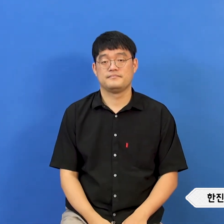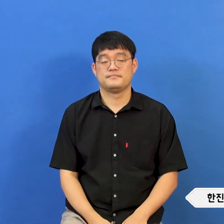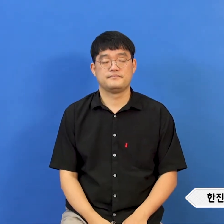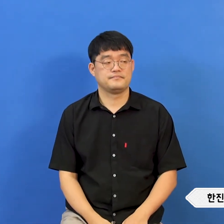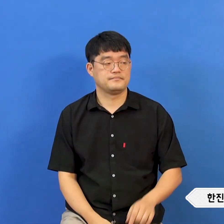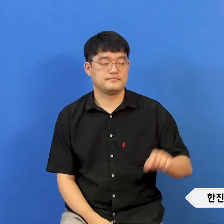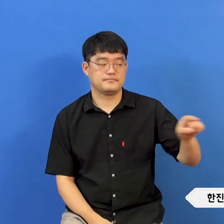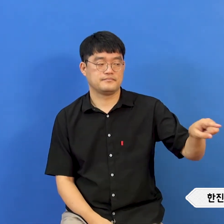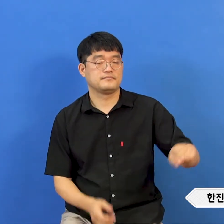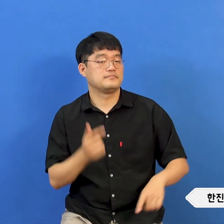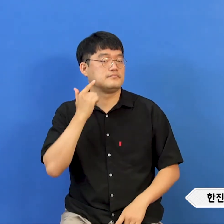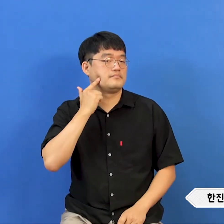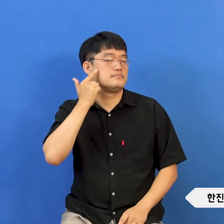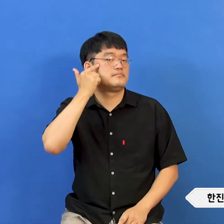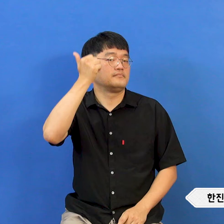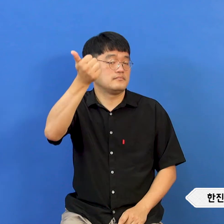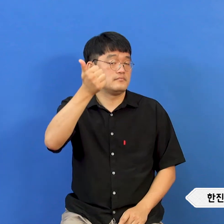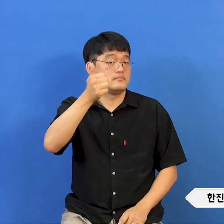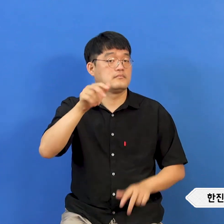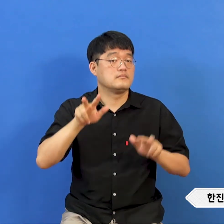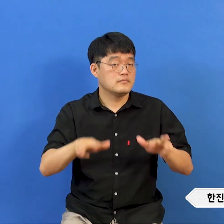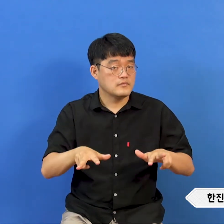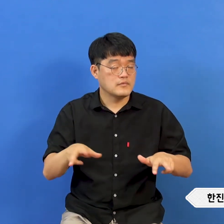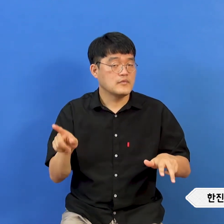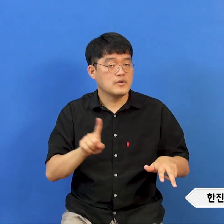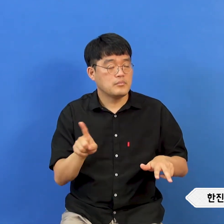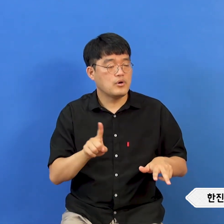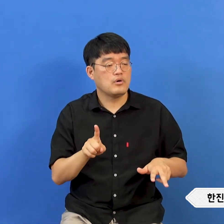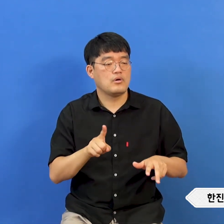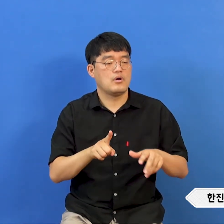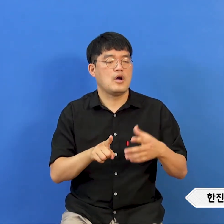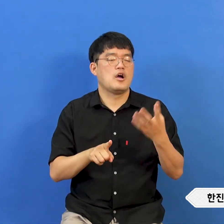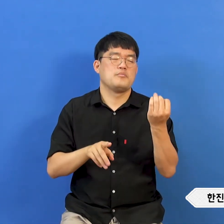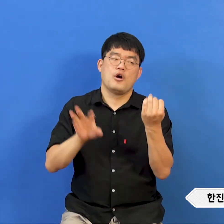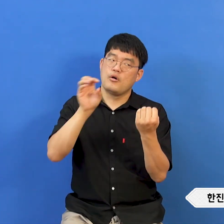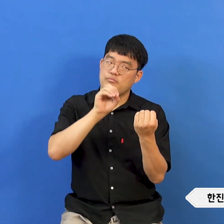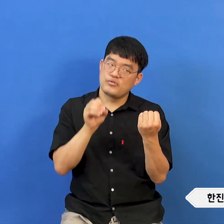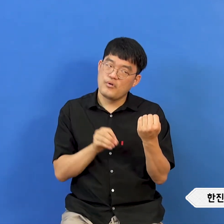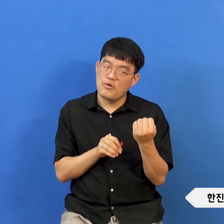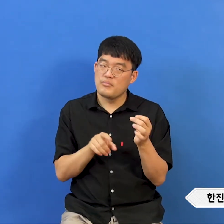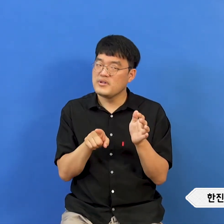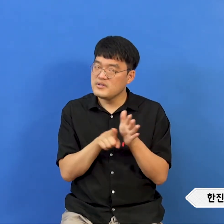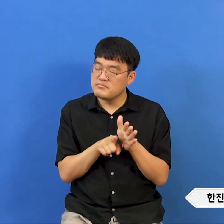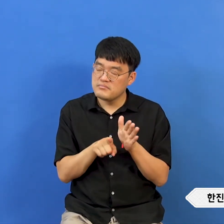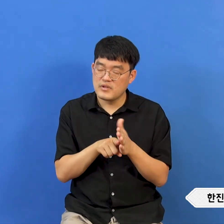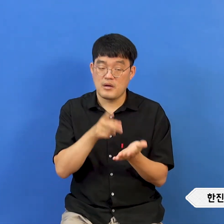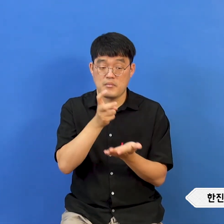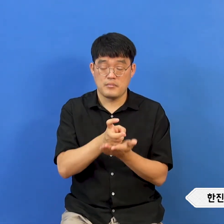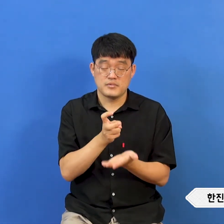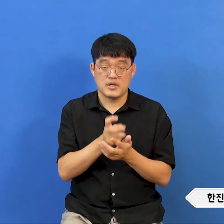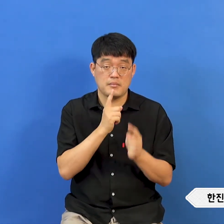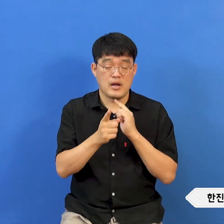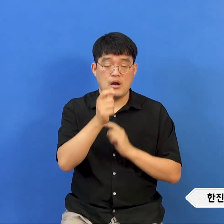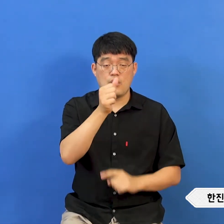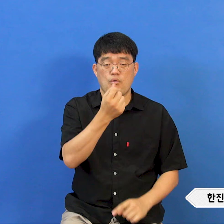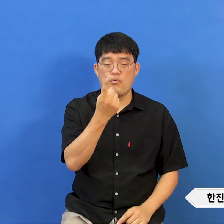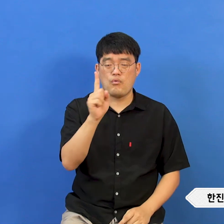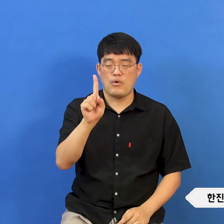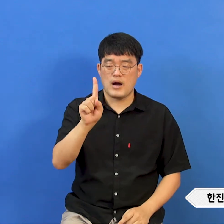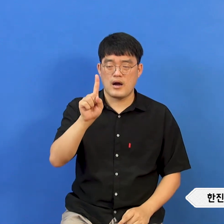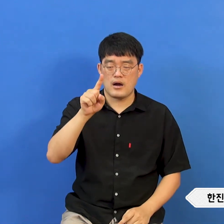그 목사님은 지금 은연중에 확률의 법칙을 얘기하고 있는 것입니다. 우리가 이발소에